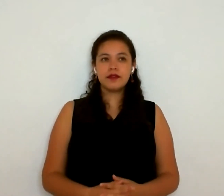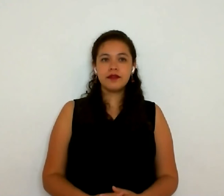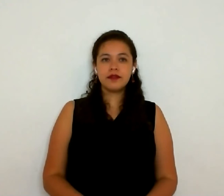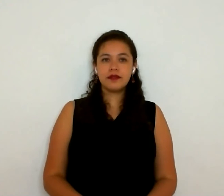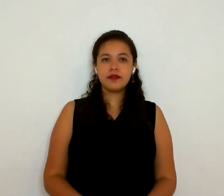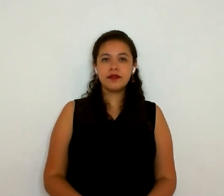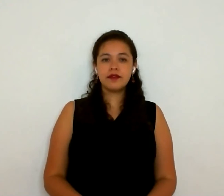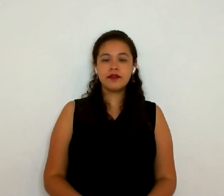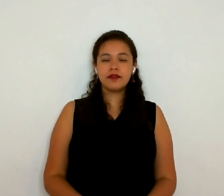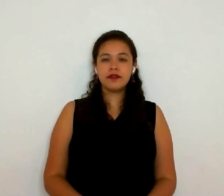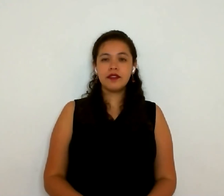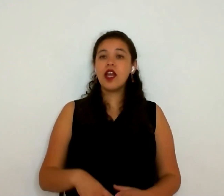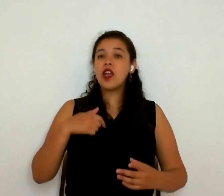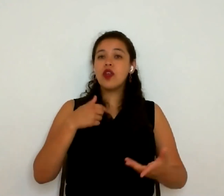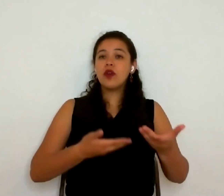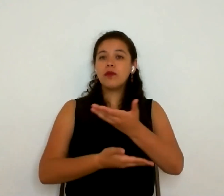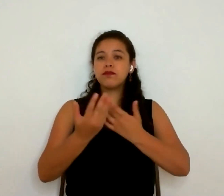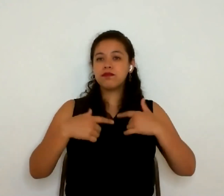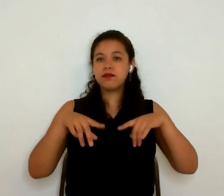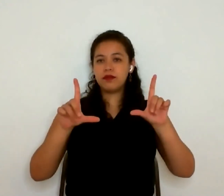voy a compartirles pantalla